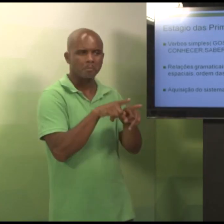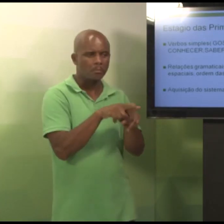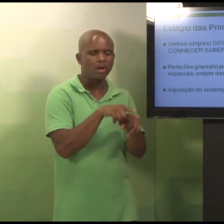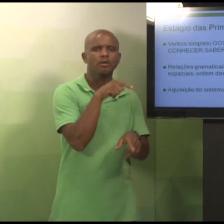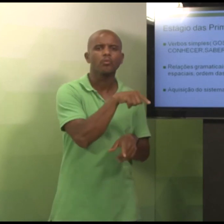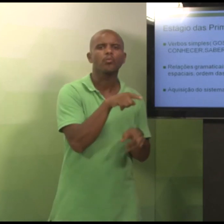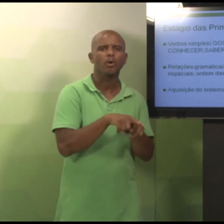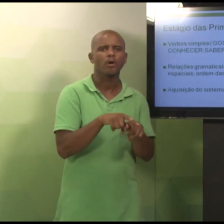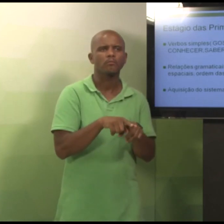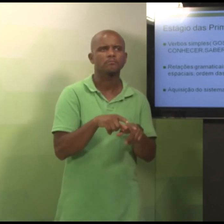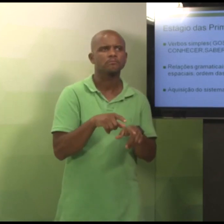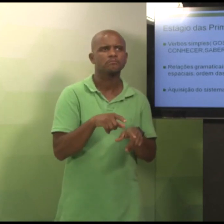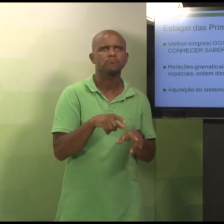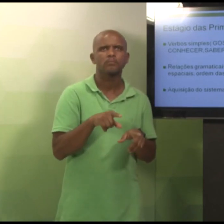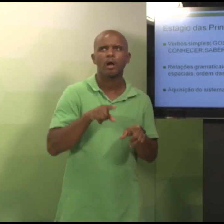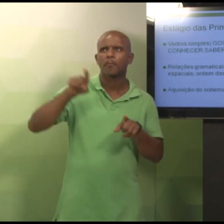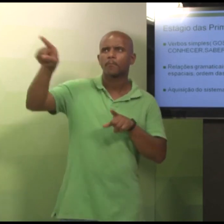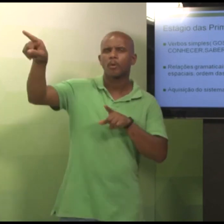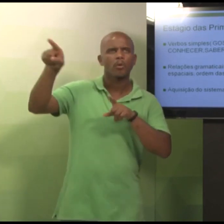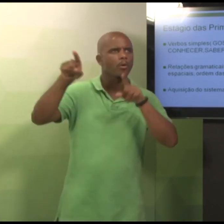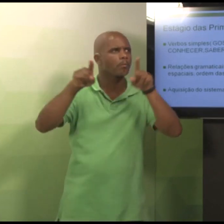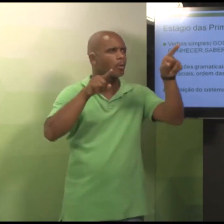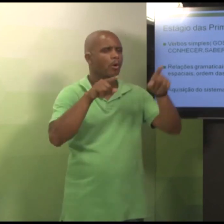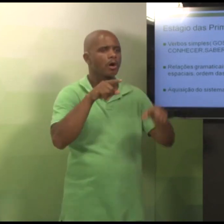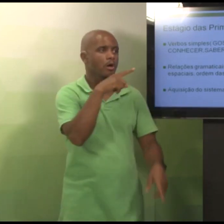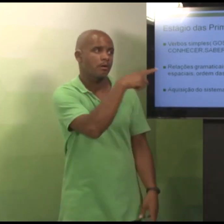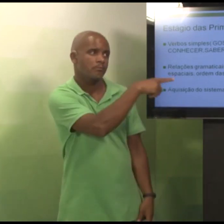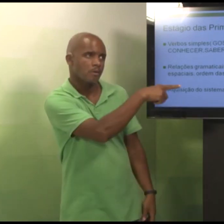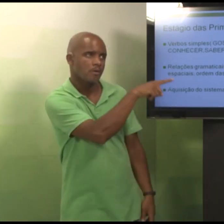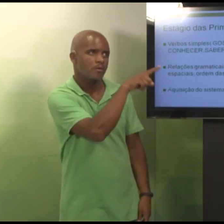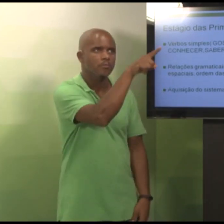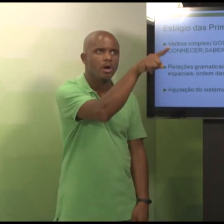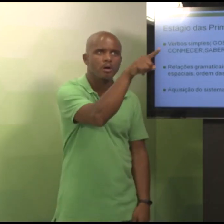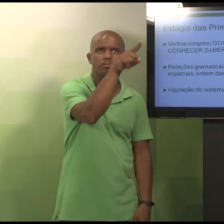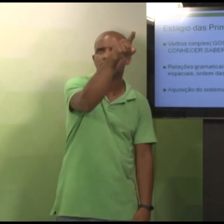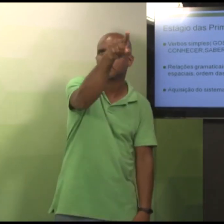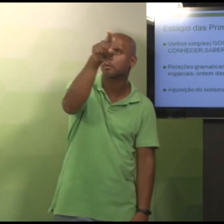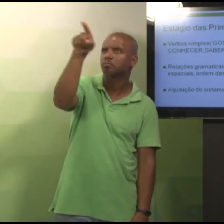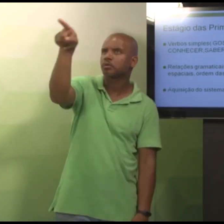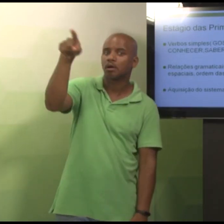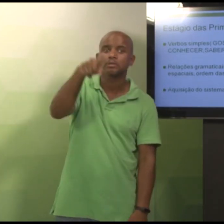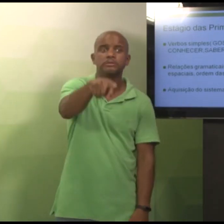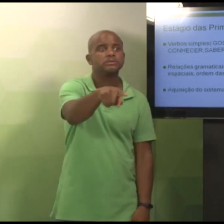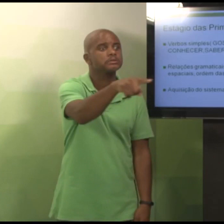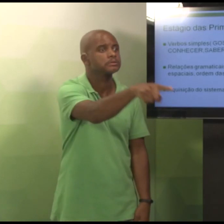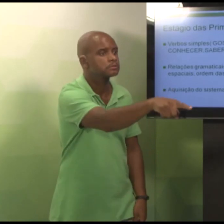Então, aqui já utiliza-se a sinalização. Começa-se também a apontação.